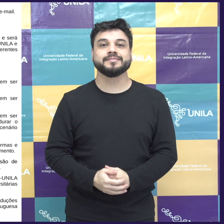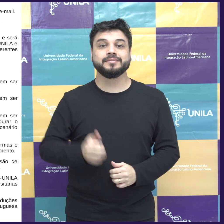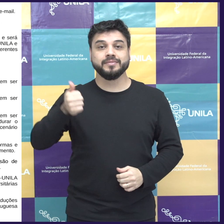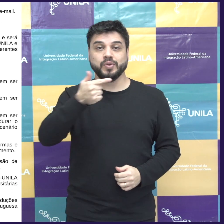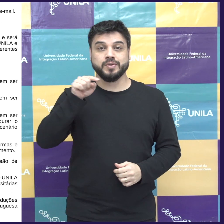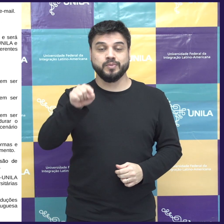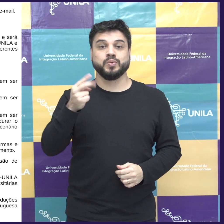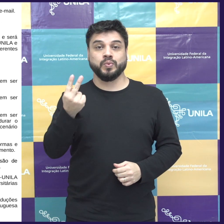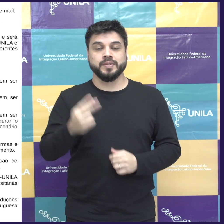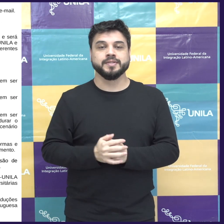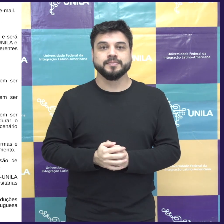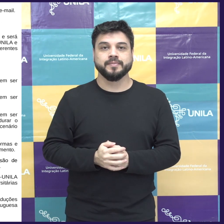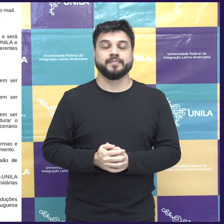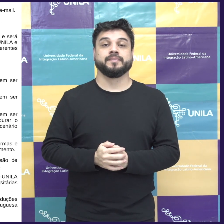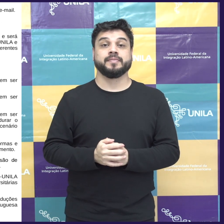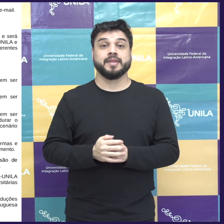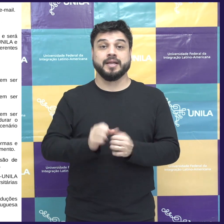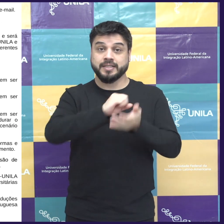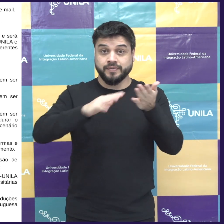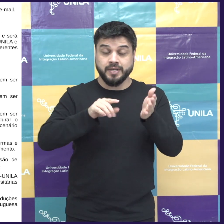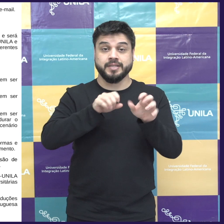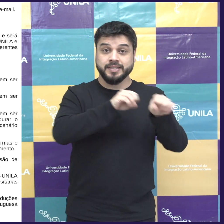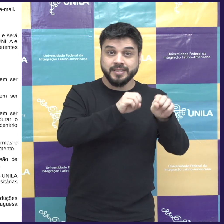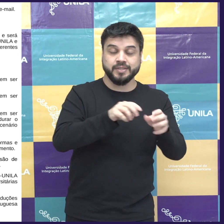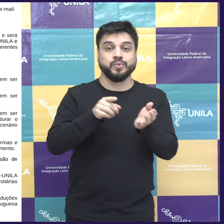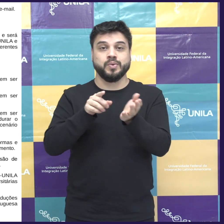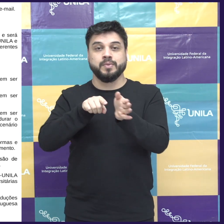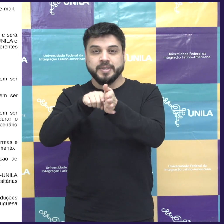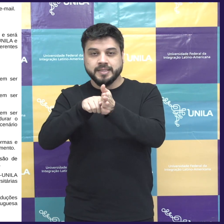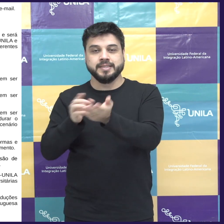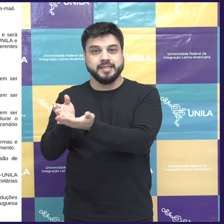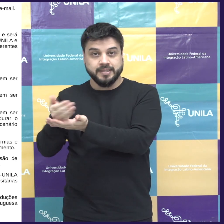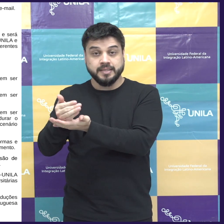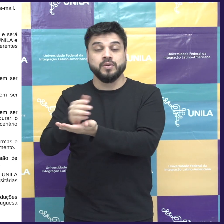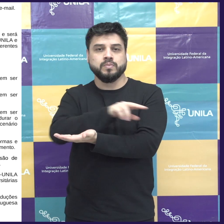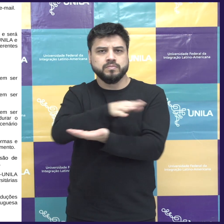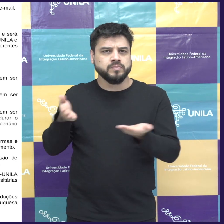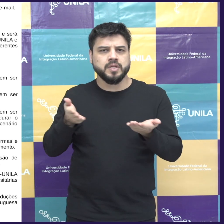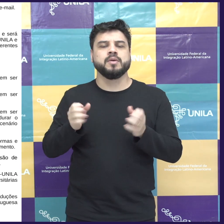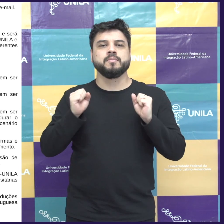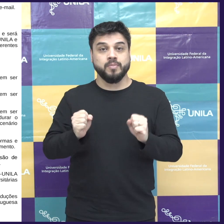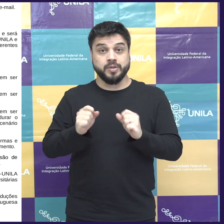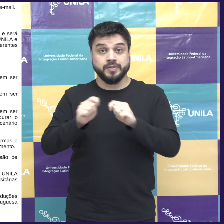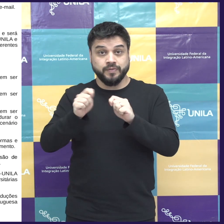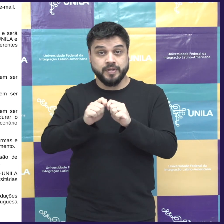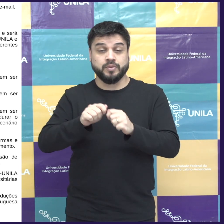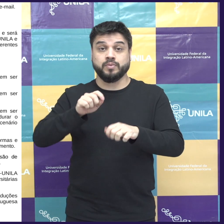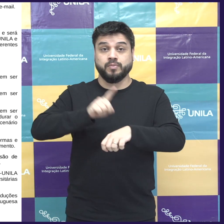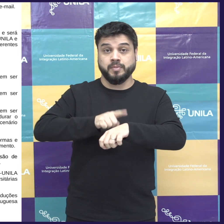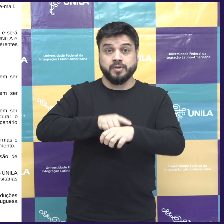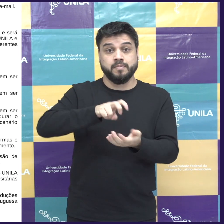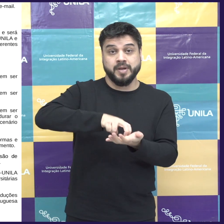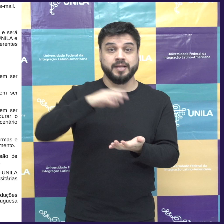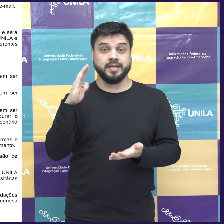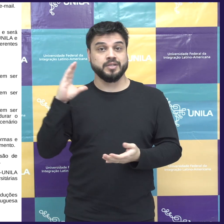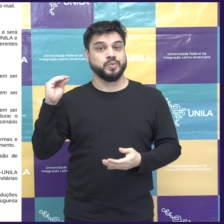12.2. As atividades de ensino, pesquisa e extensão do PPGRI UNILA podem ser desenvolvidas no período da manhã, tarde